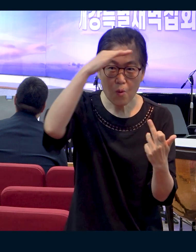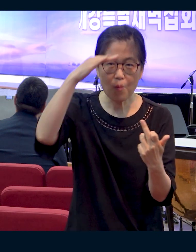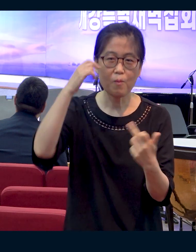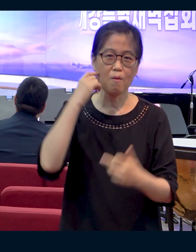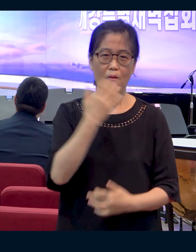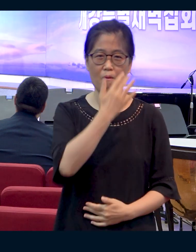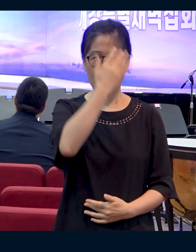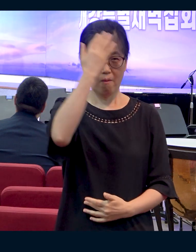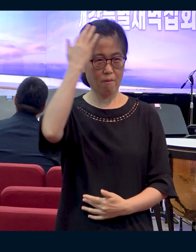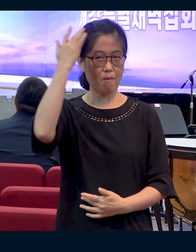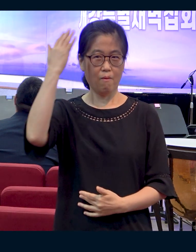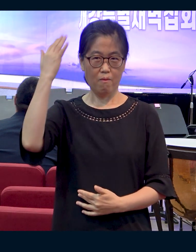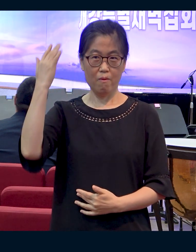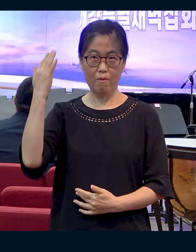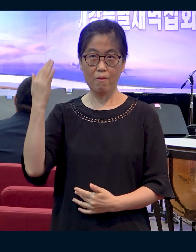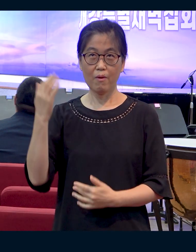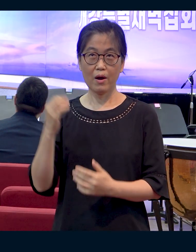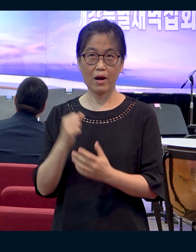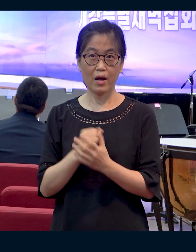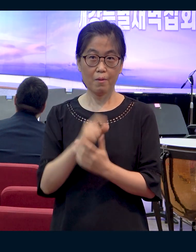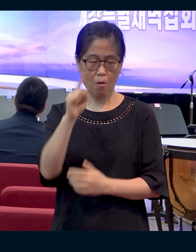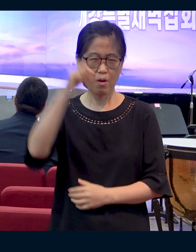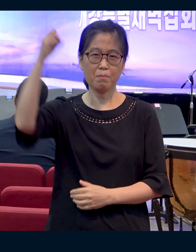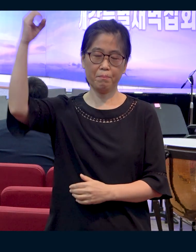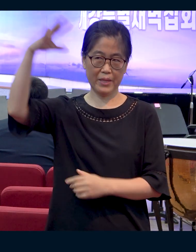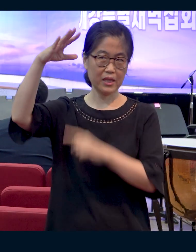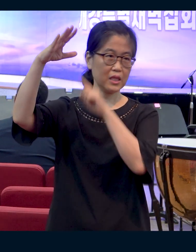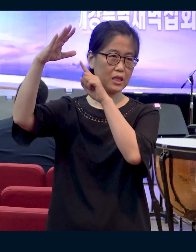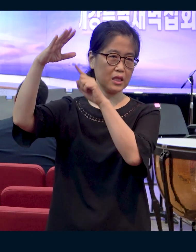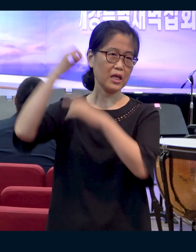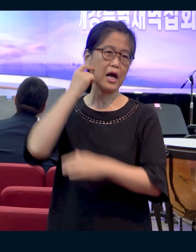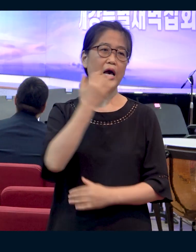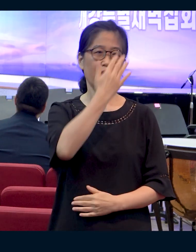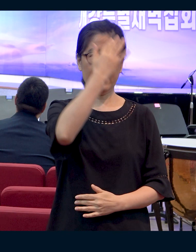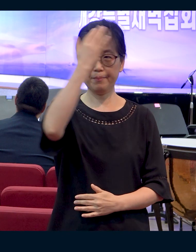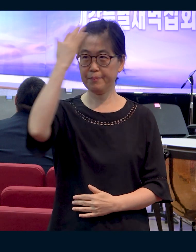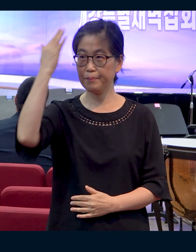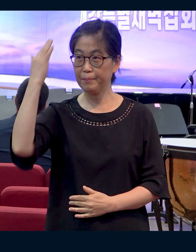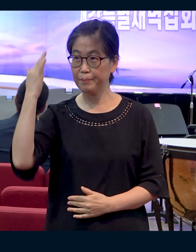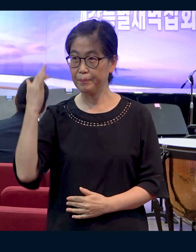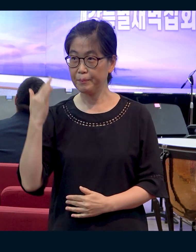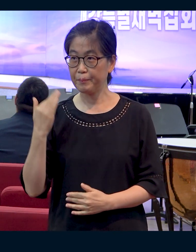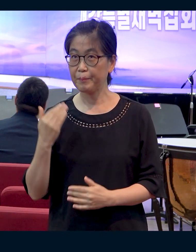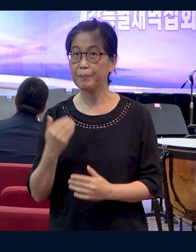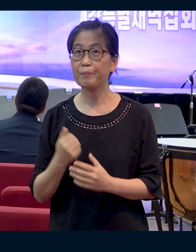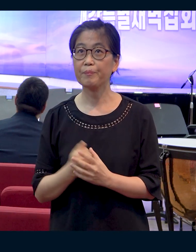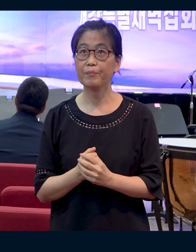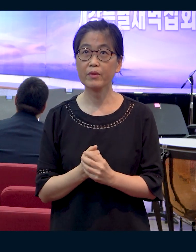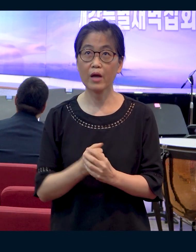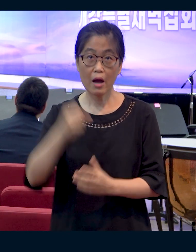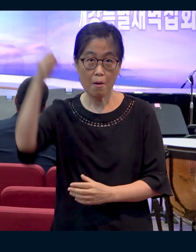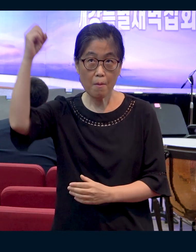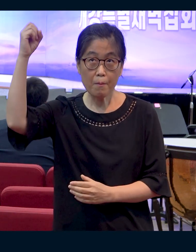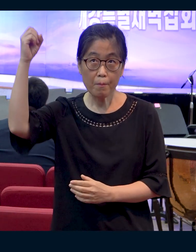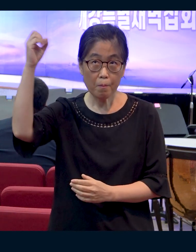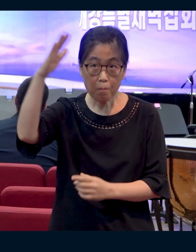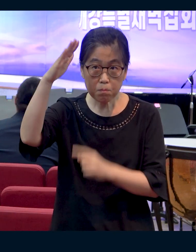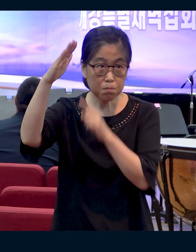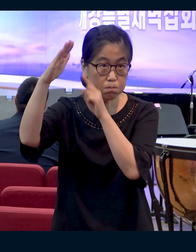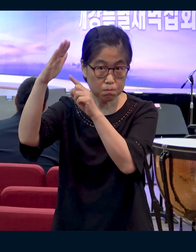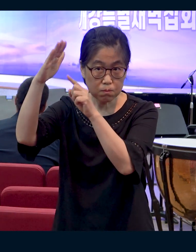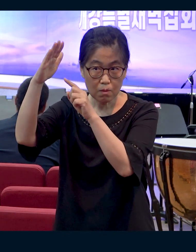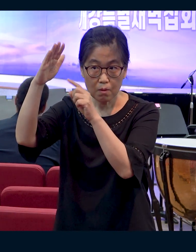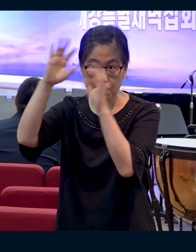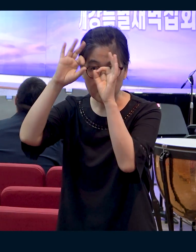아름답습니까? 이게 바로 빛의 아름다움이에요. 정 빛은 그건 다른 것 때문에 아름다운 게 아니라